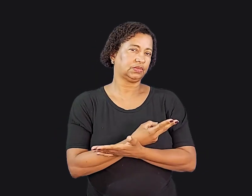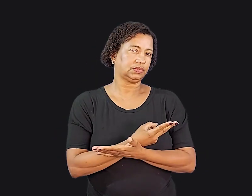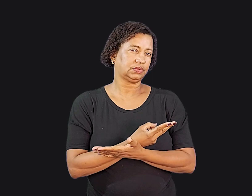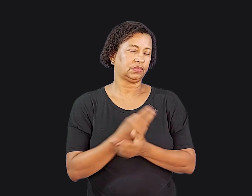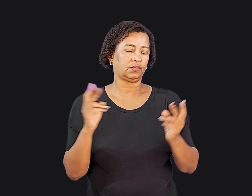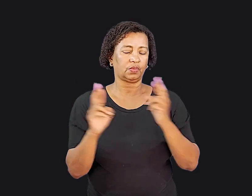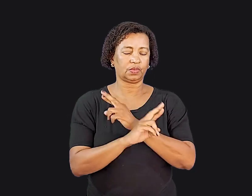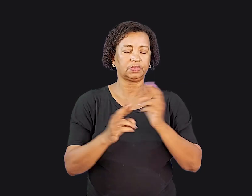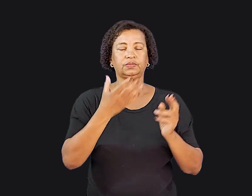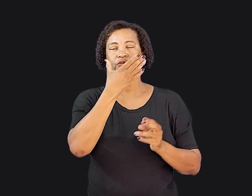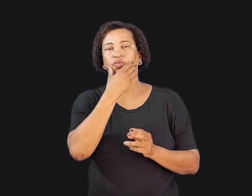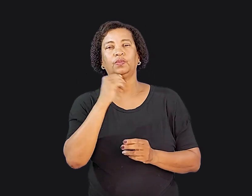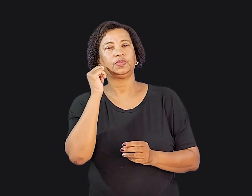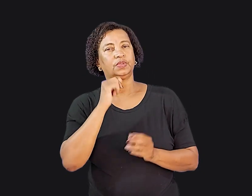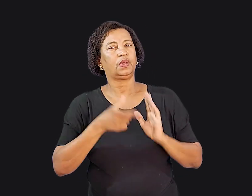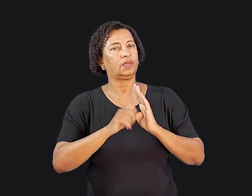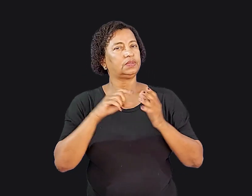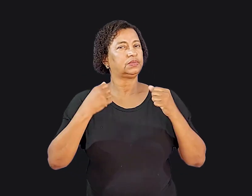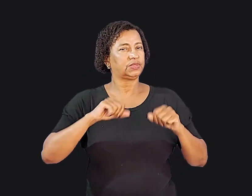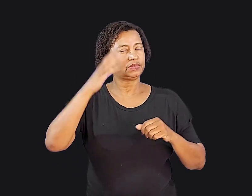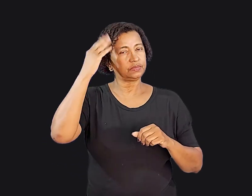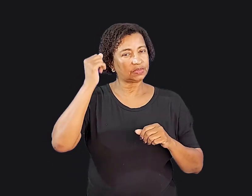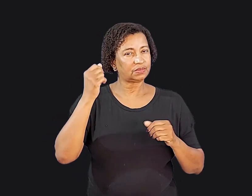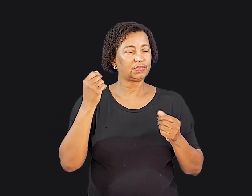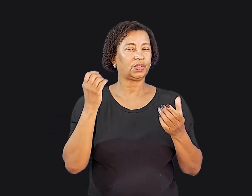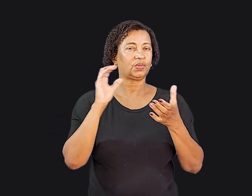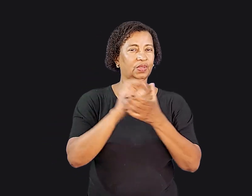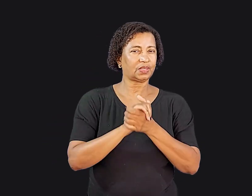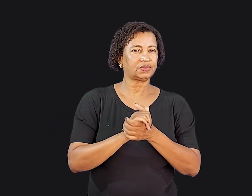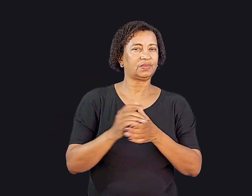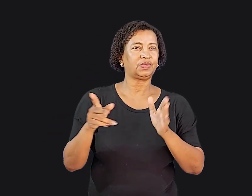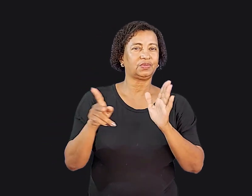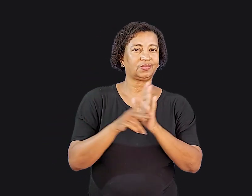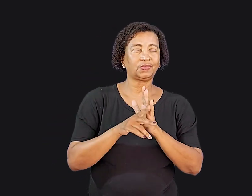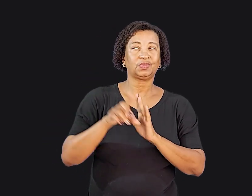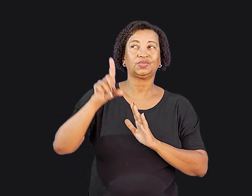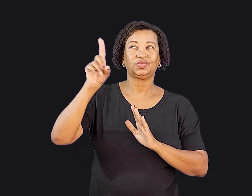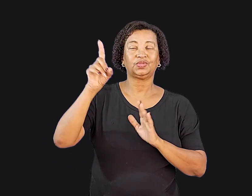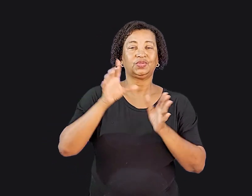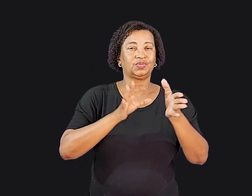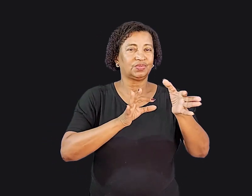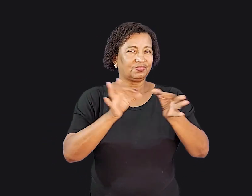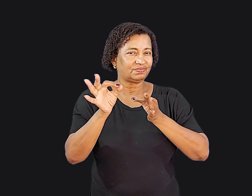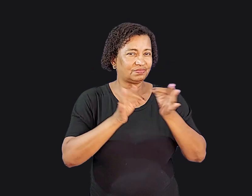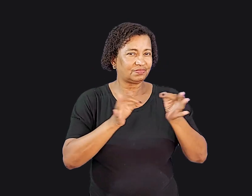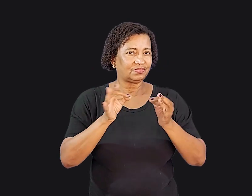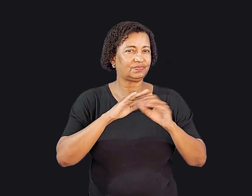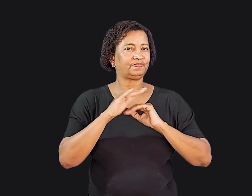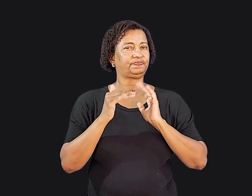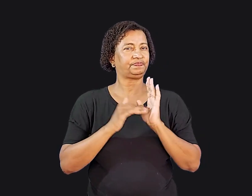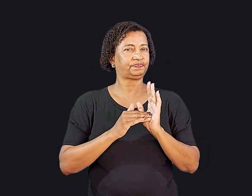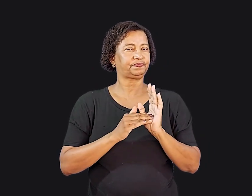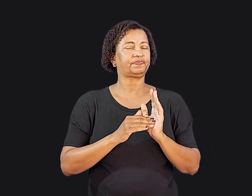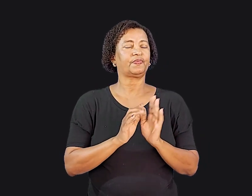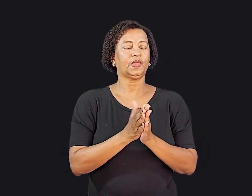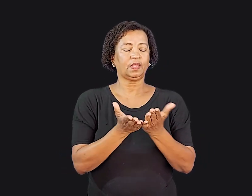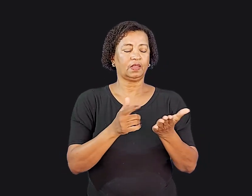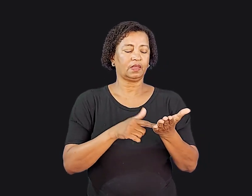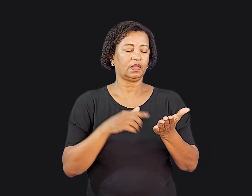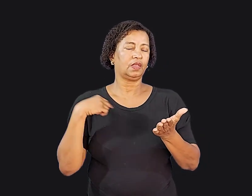mulher. Antes de tudo, devemos saber que o casamento é providencial e que foi Deus quem o arquitetou. E é nas Escrituras que